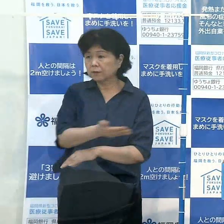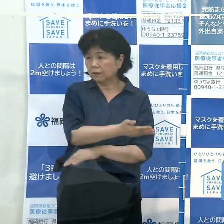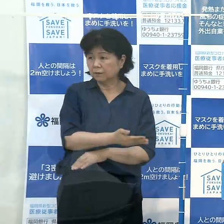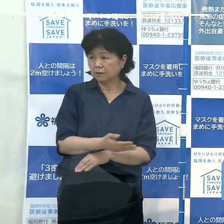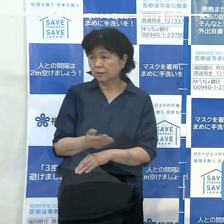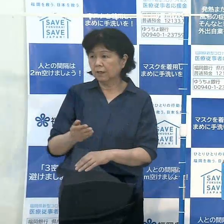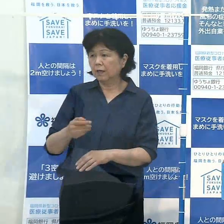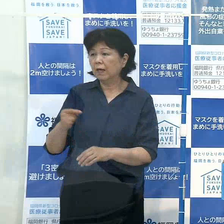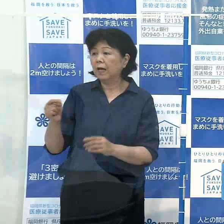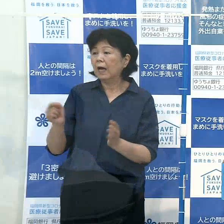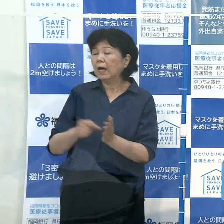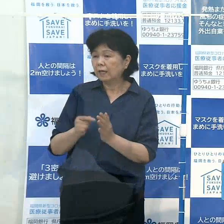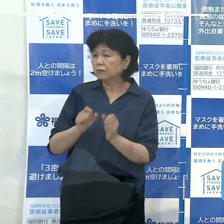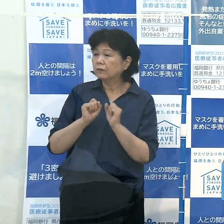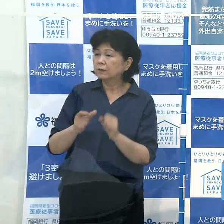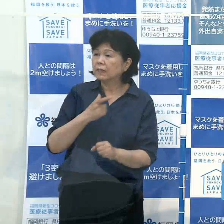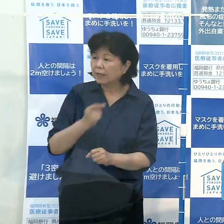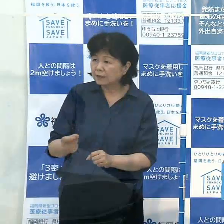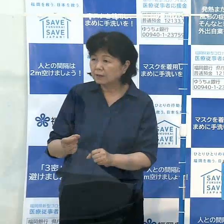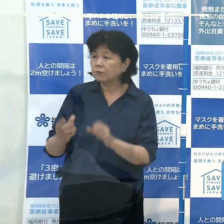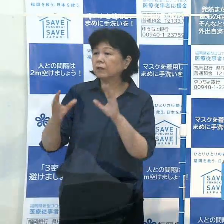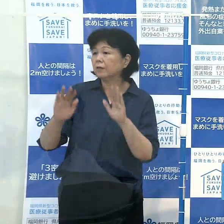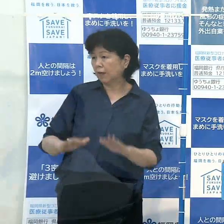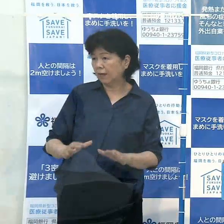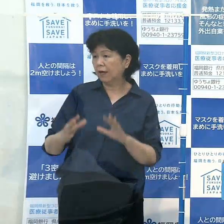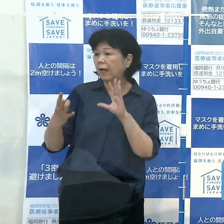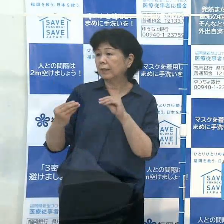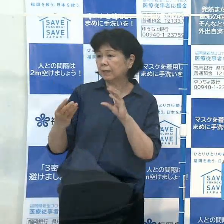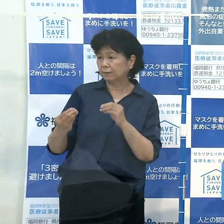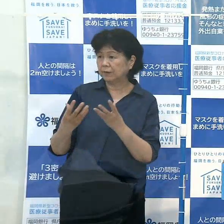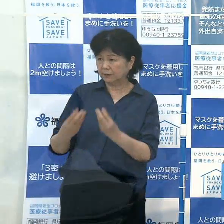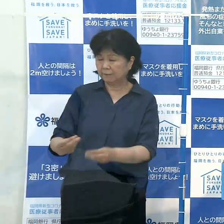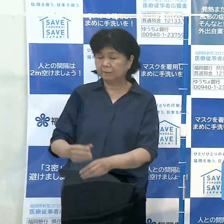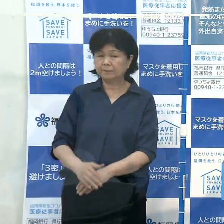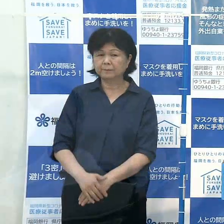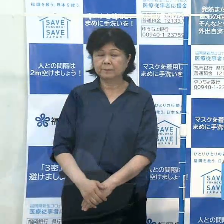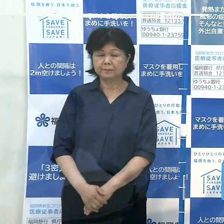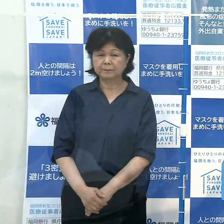できるだけ早くやろうねという話は始めているところであります。